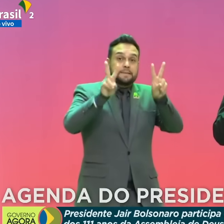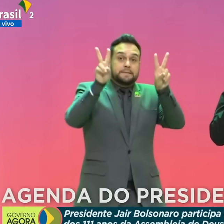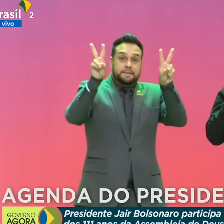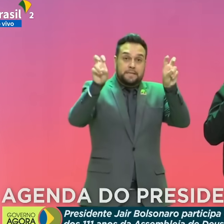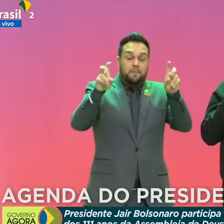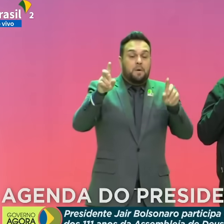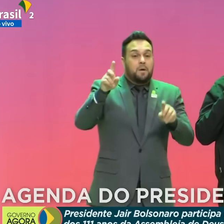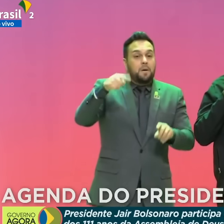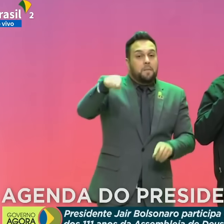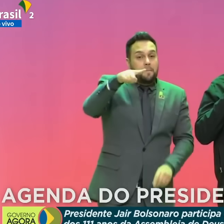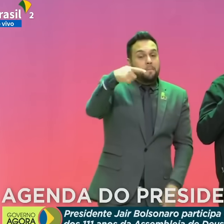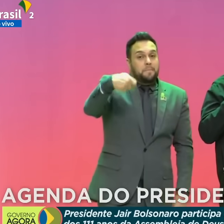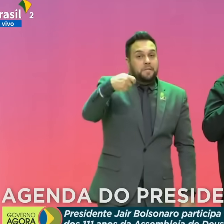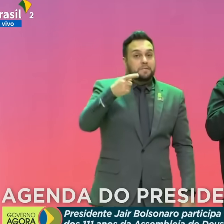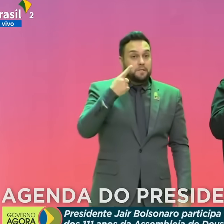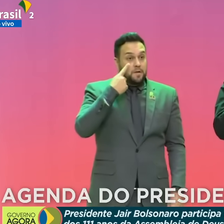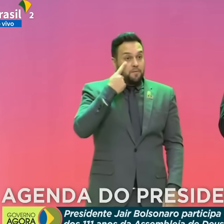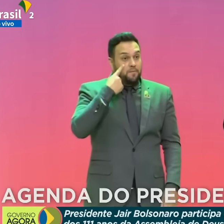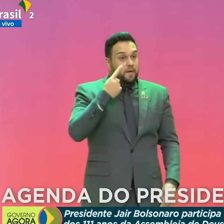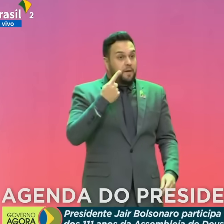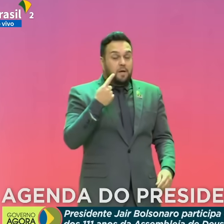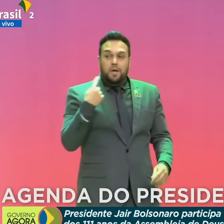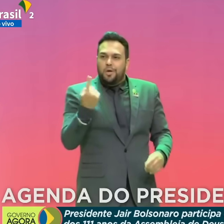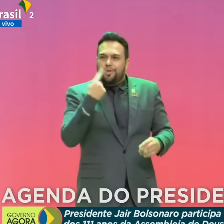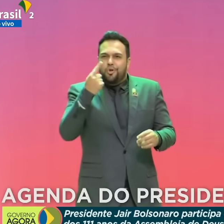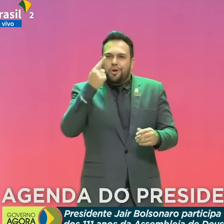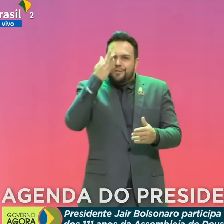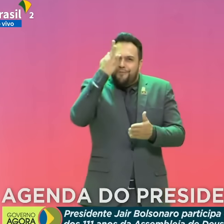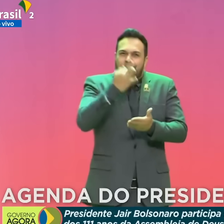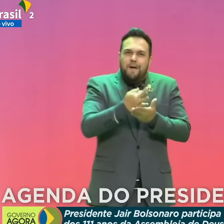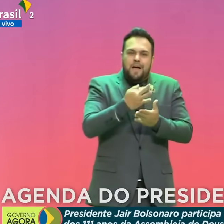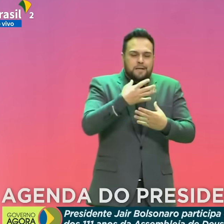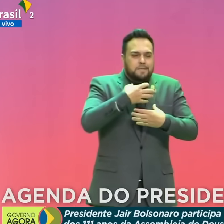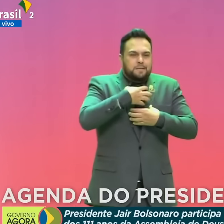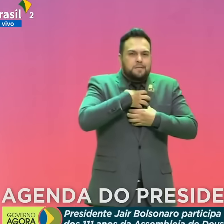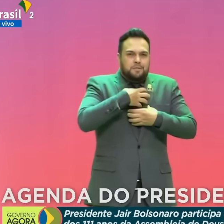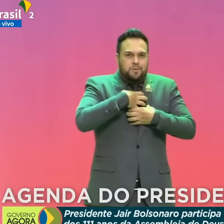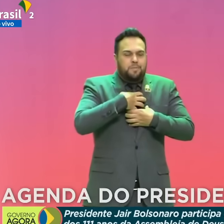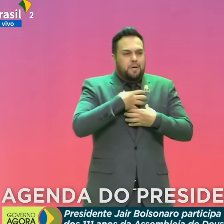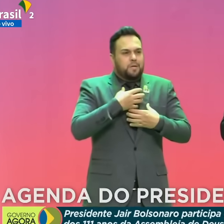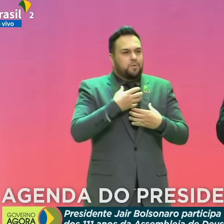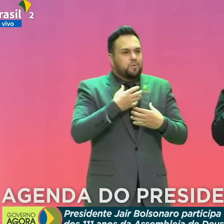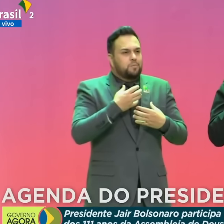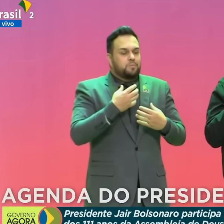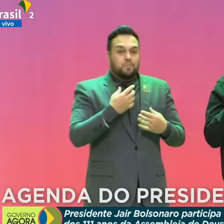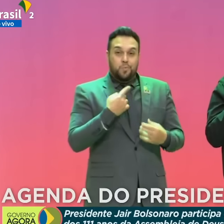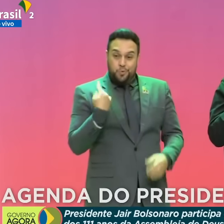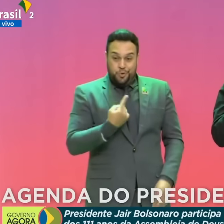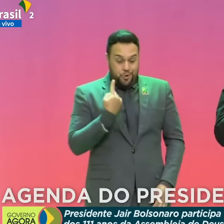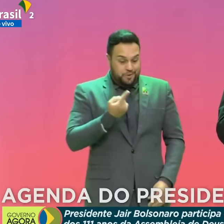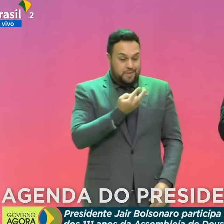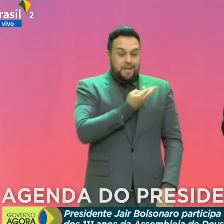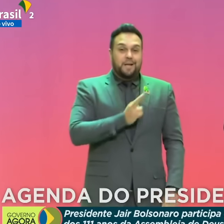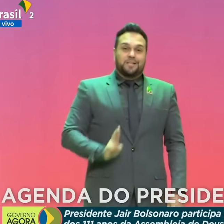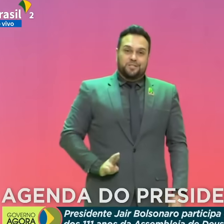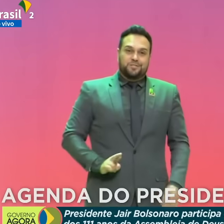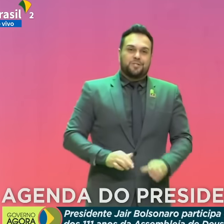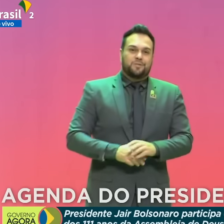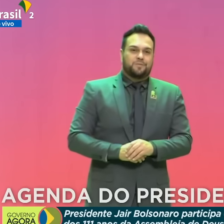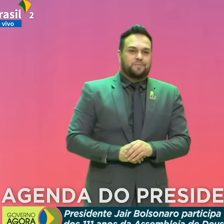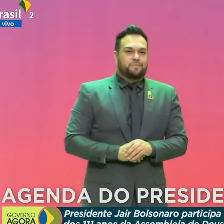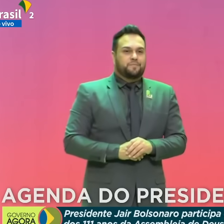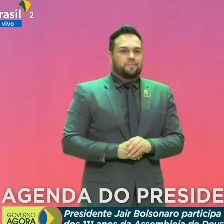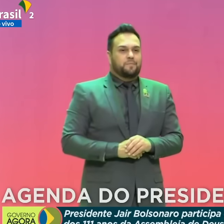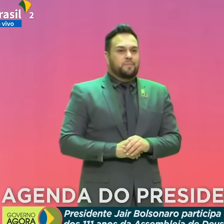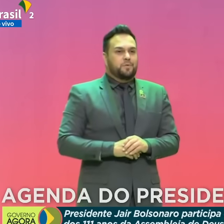que têm que ver com a nossa fé, com o nosso sentimento, com a nossa religião. E nós bem